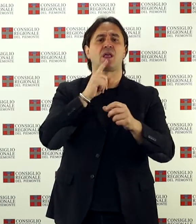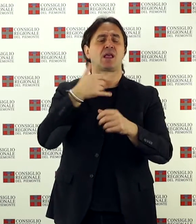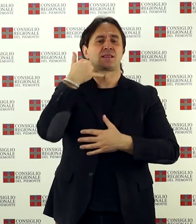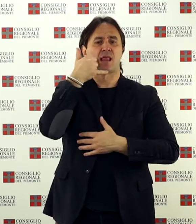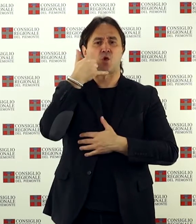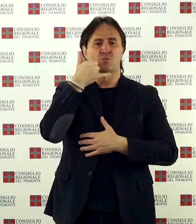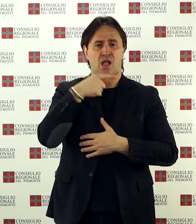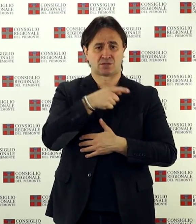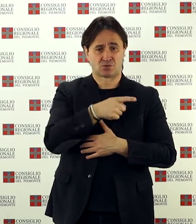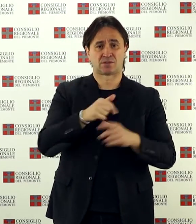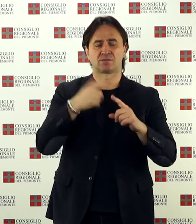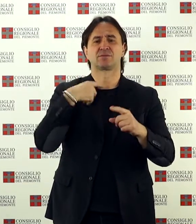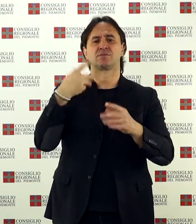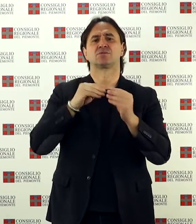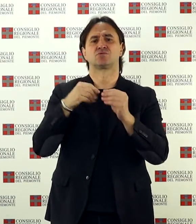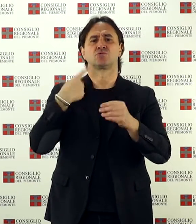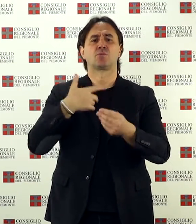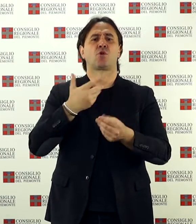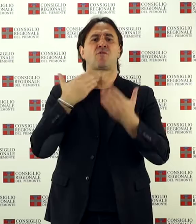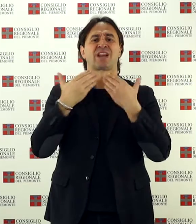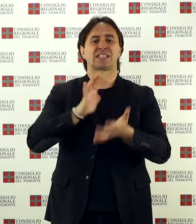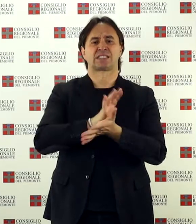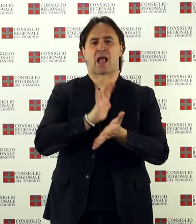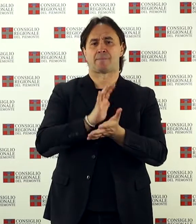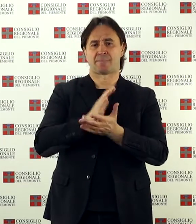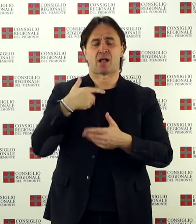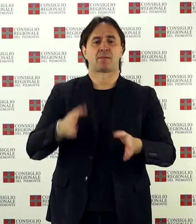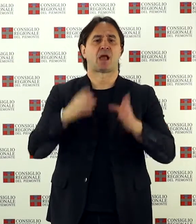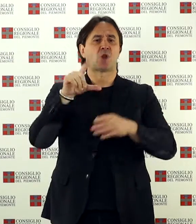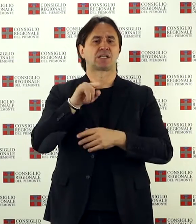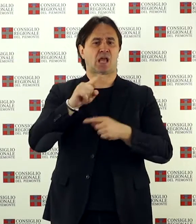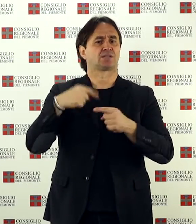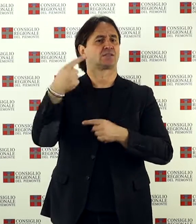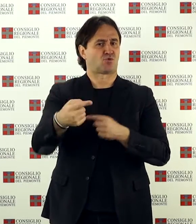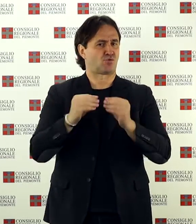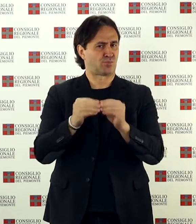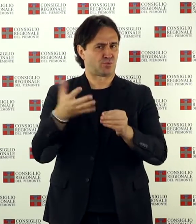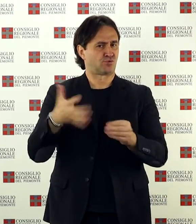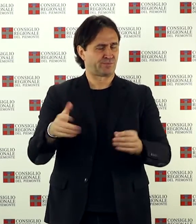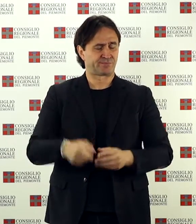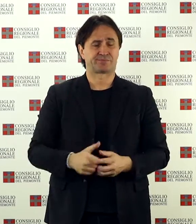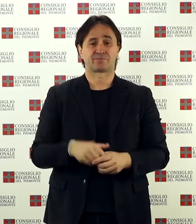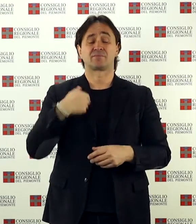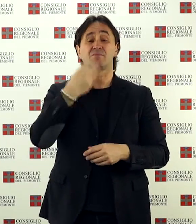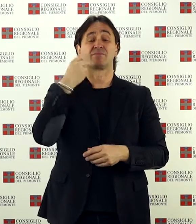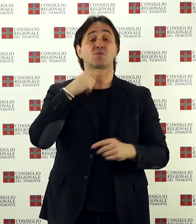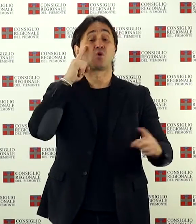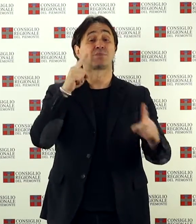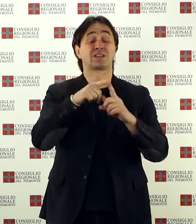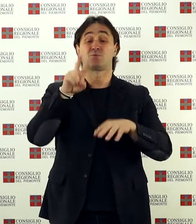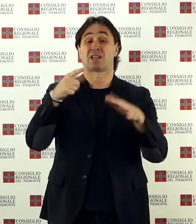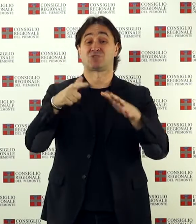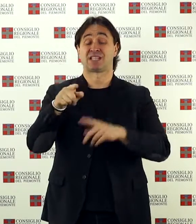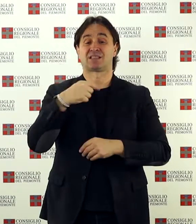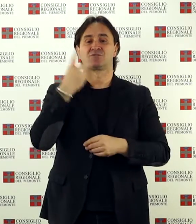stato tracciato nel corso di una conferenza stampa a Palazzo Lascaris. Obiettivo del 2017? Portare la conciliazione